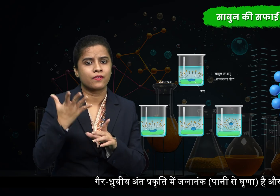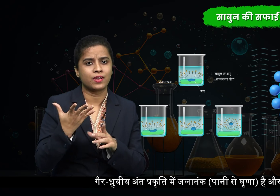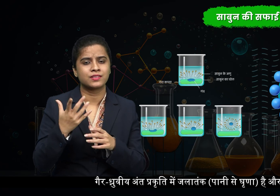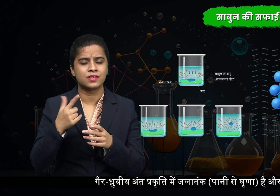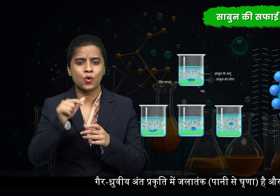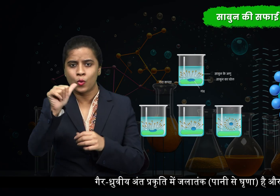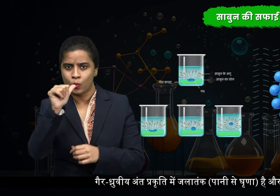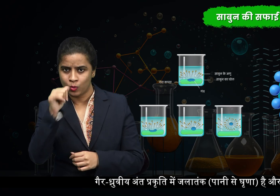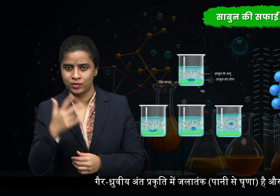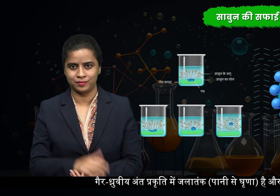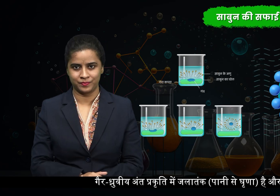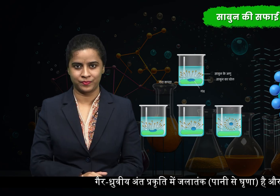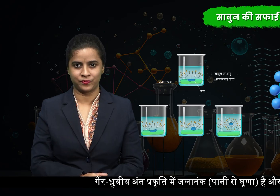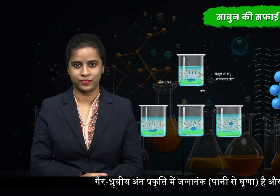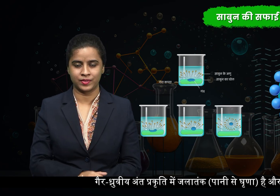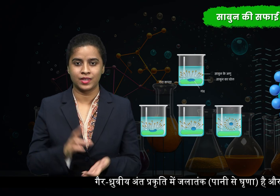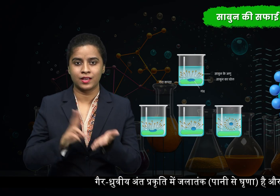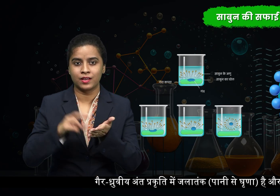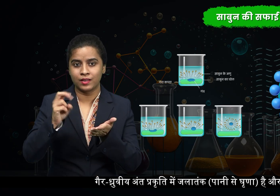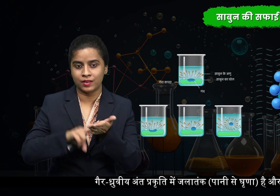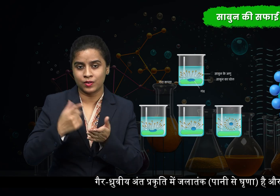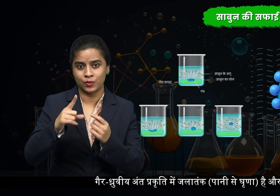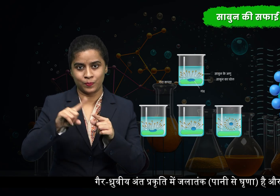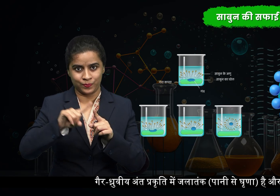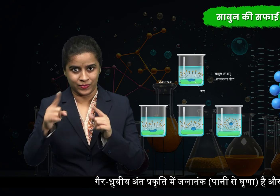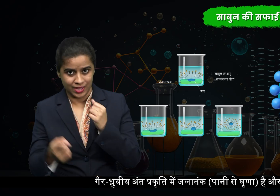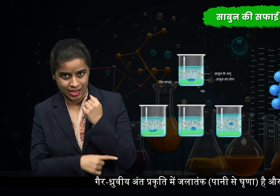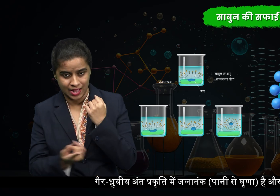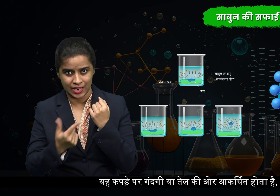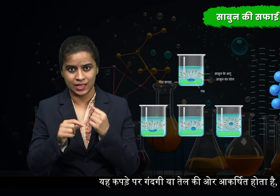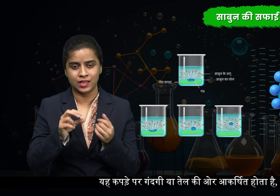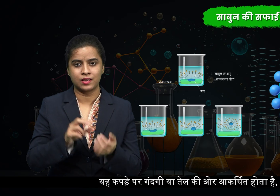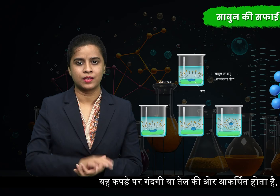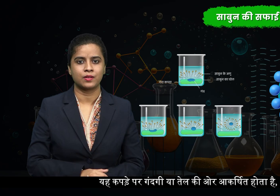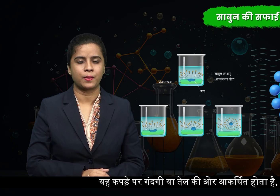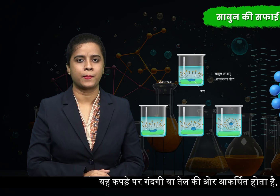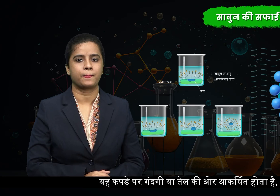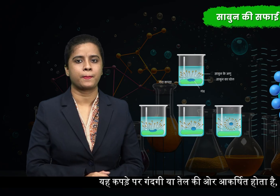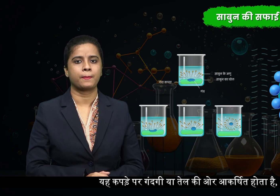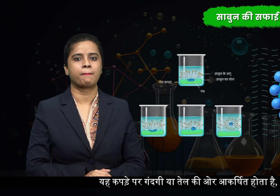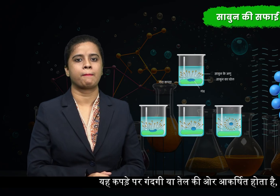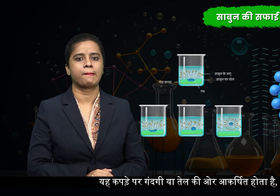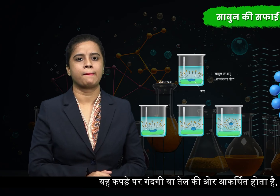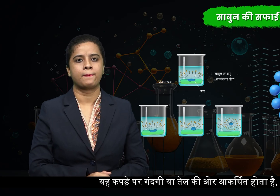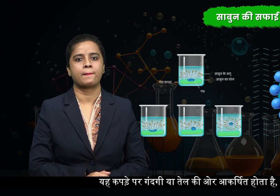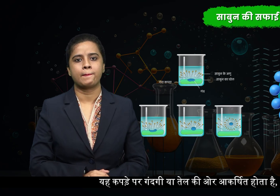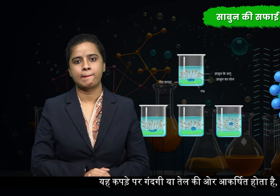अंत प्रकृति में जलांतक पानी से घृणा और यह कपड़े पर गंदगी या तेल की